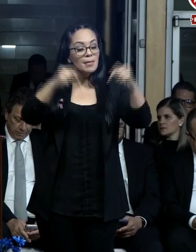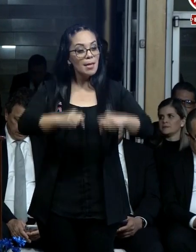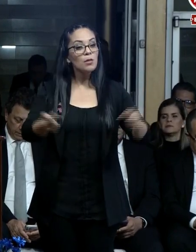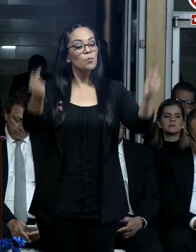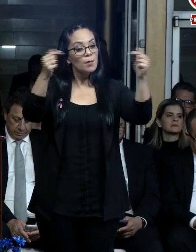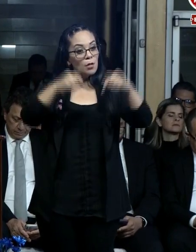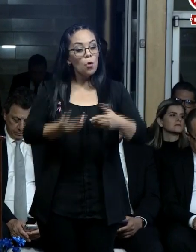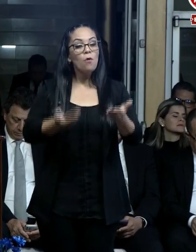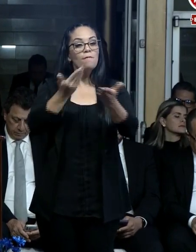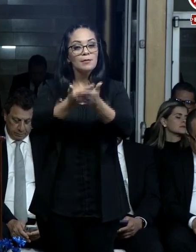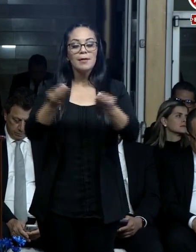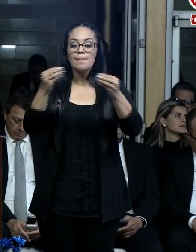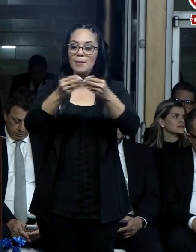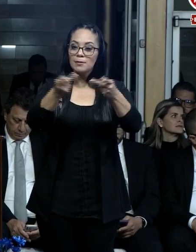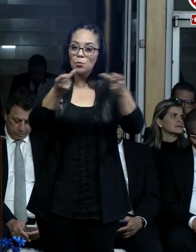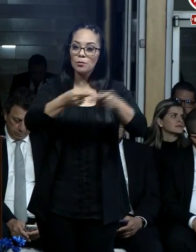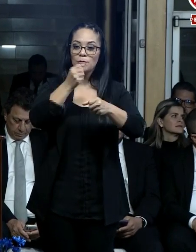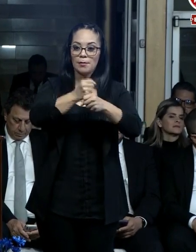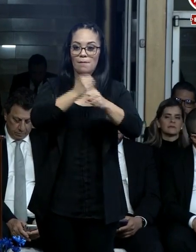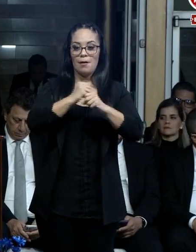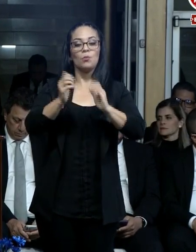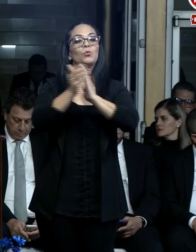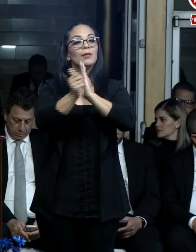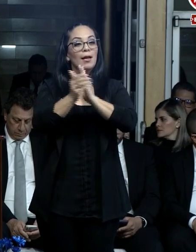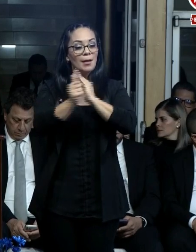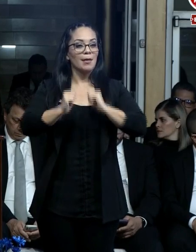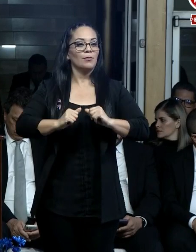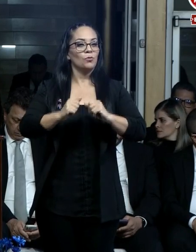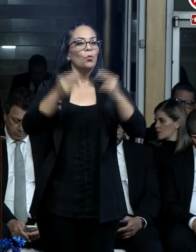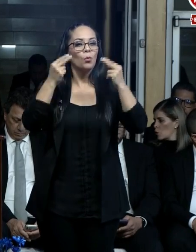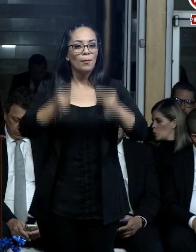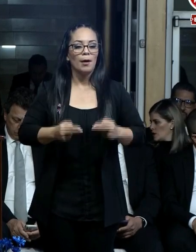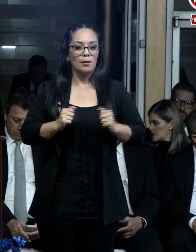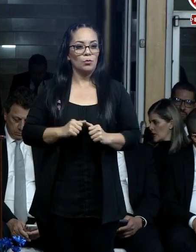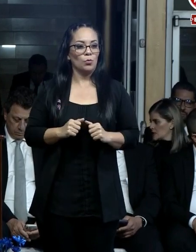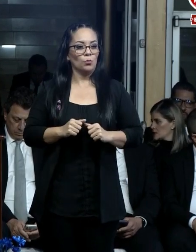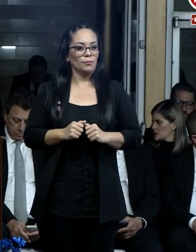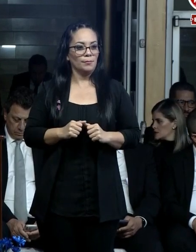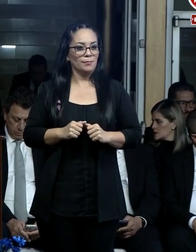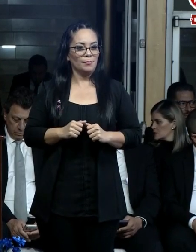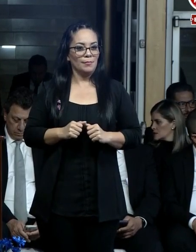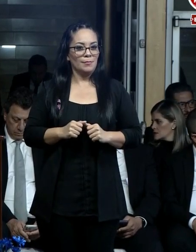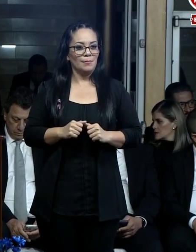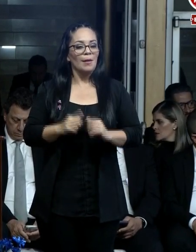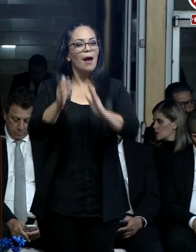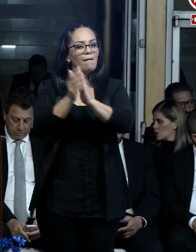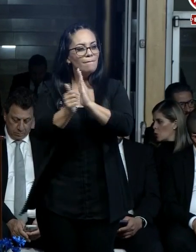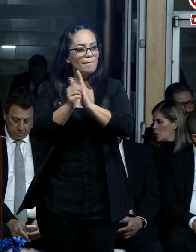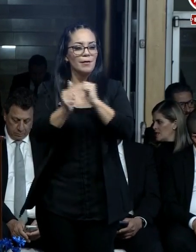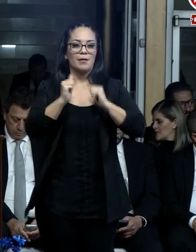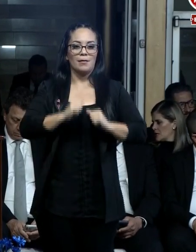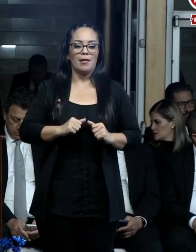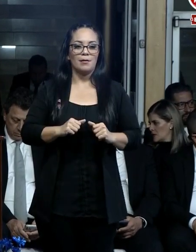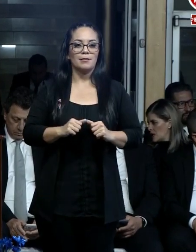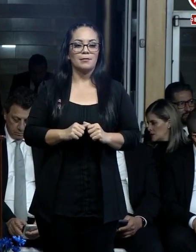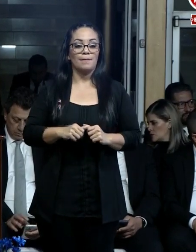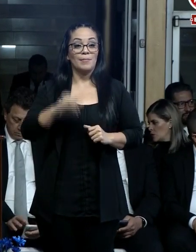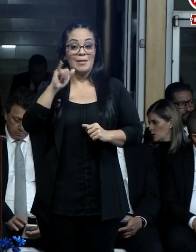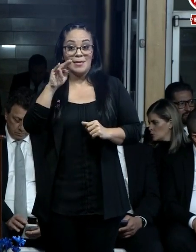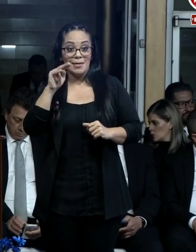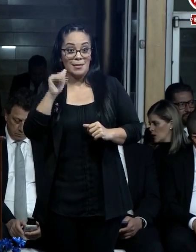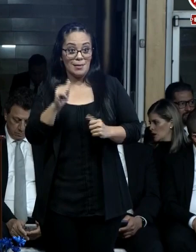ofrecer más trabajos. Talento humano, habilidades. Por eso el